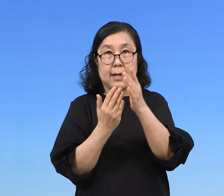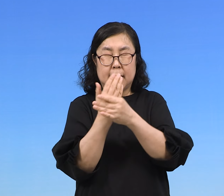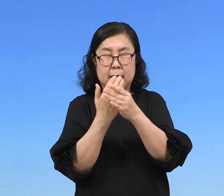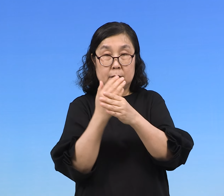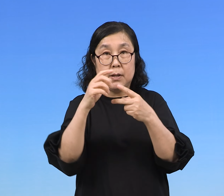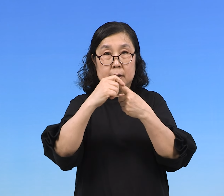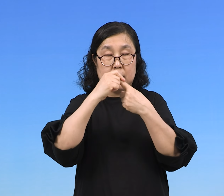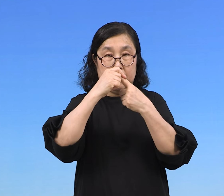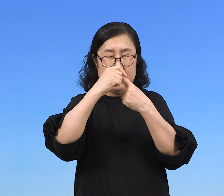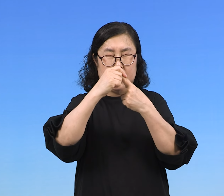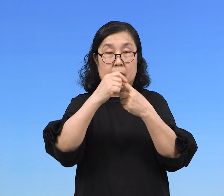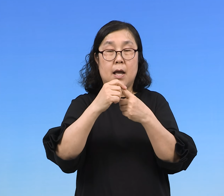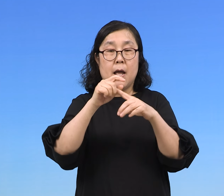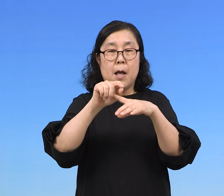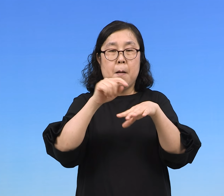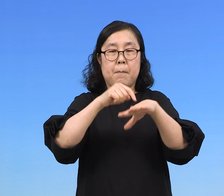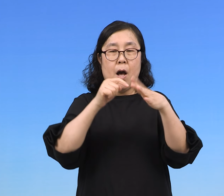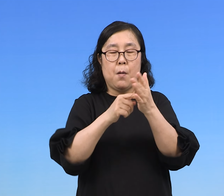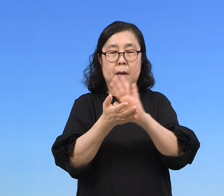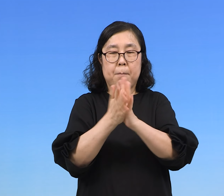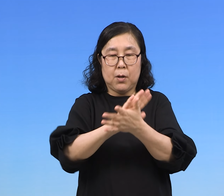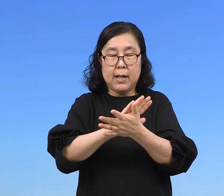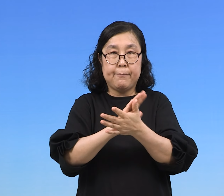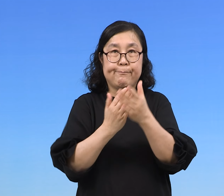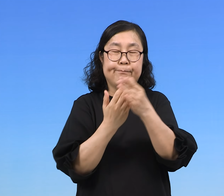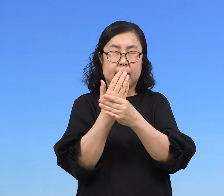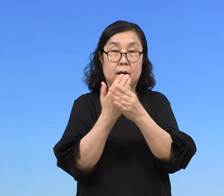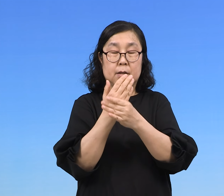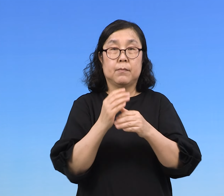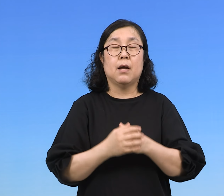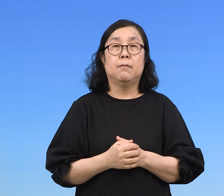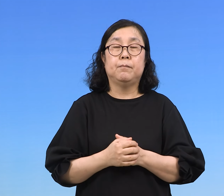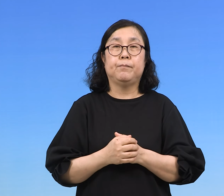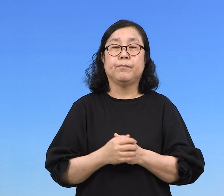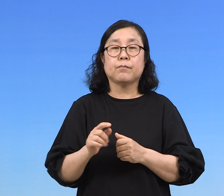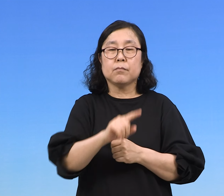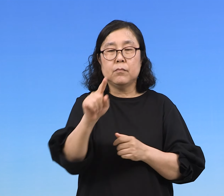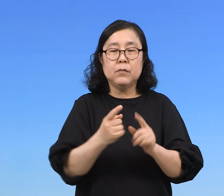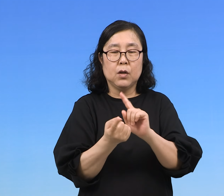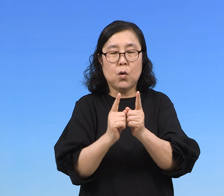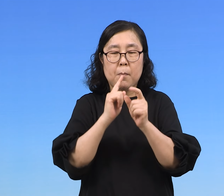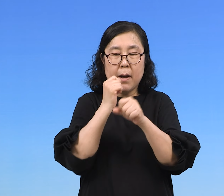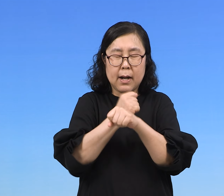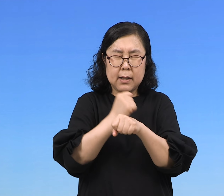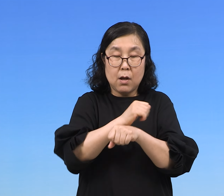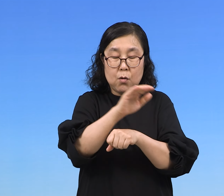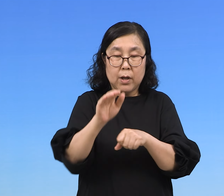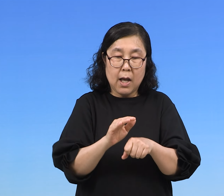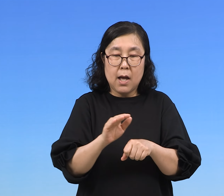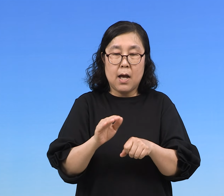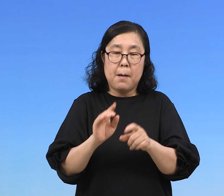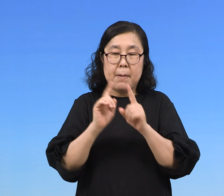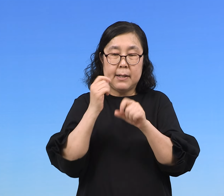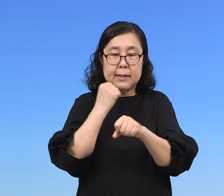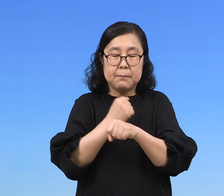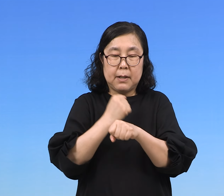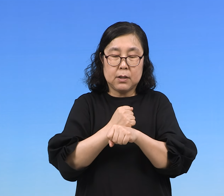첫째 뭐냐? 제일 먼저 마음의 변화가 일어났습니다. 32절. 그들이 서로 말하되 길에서